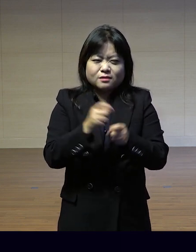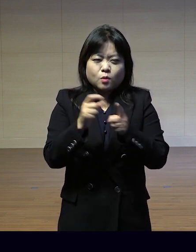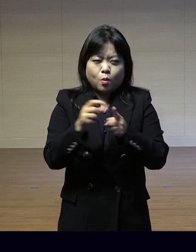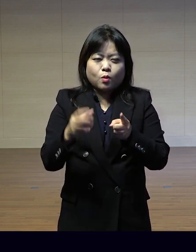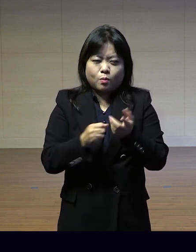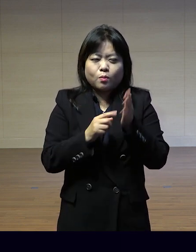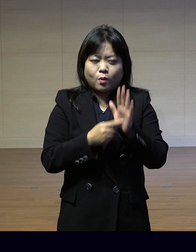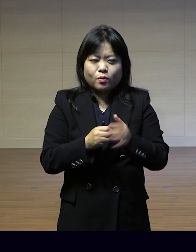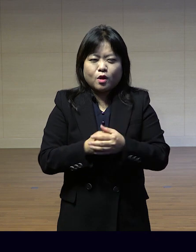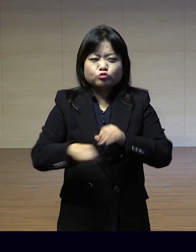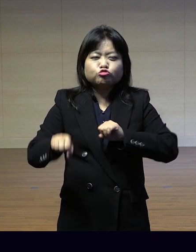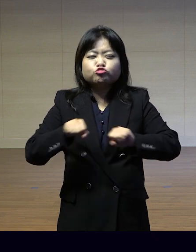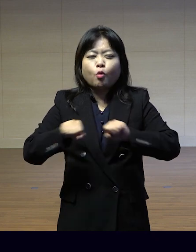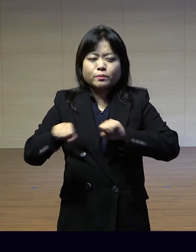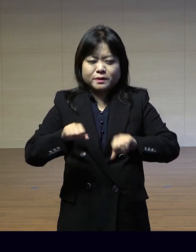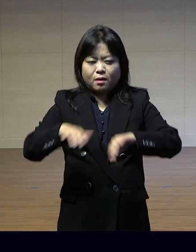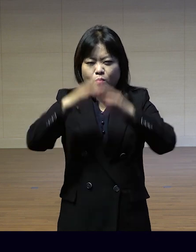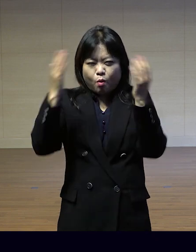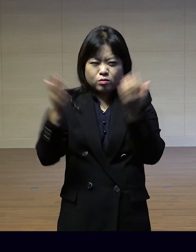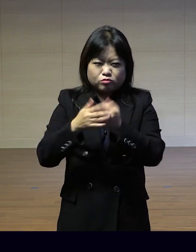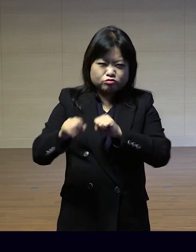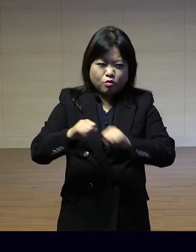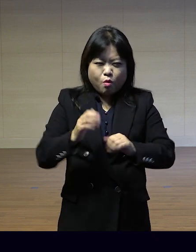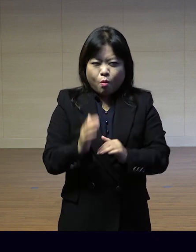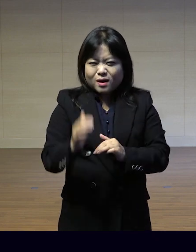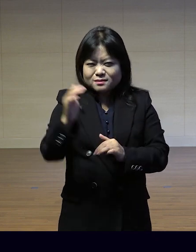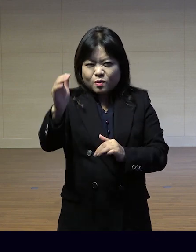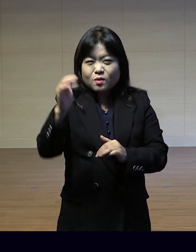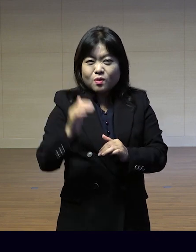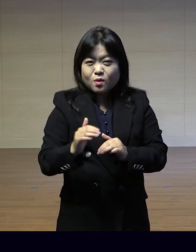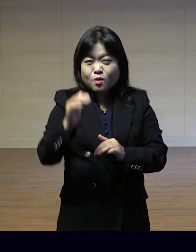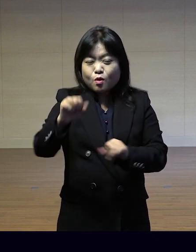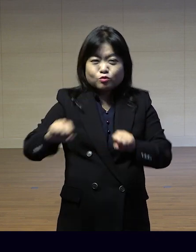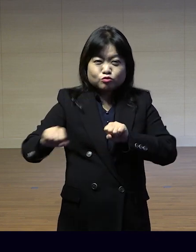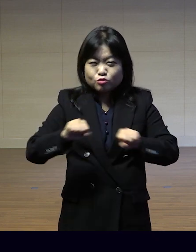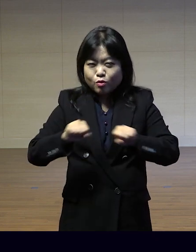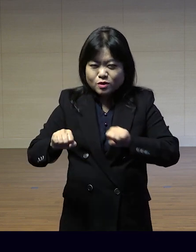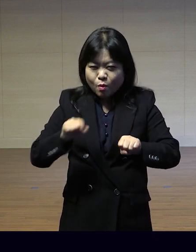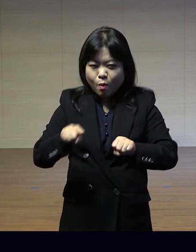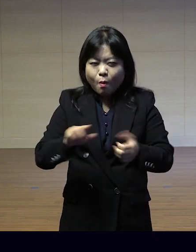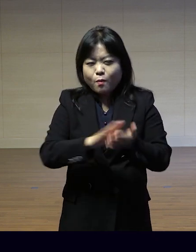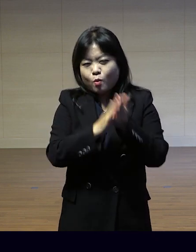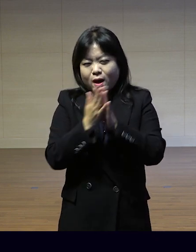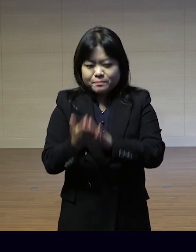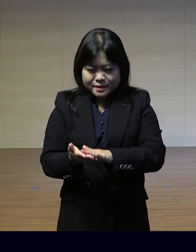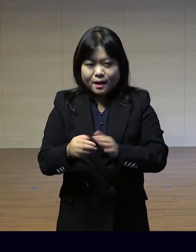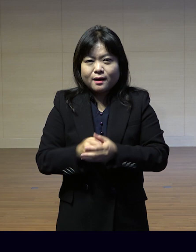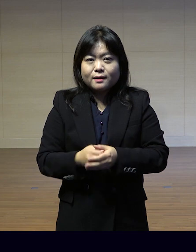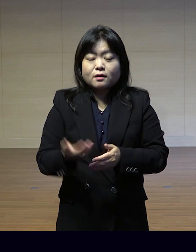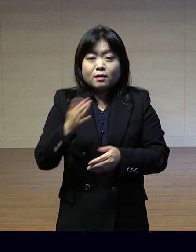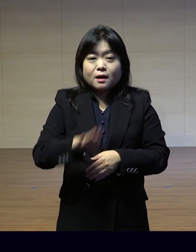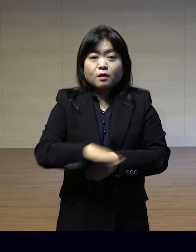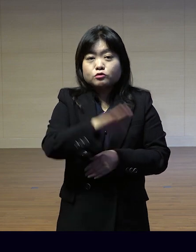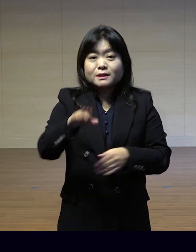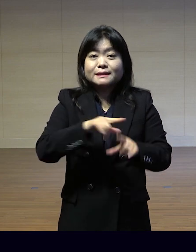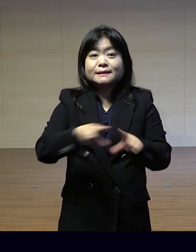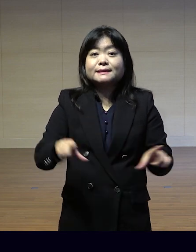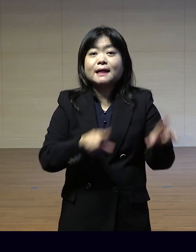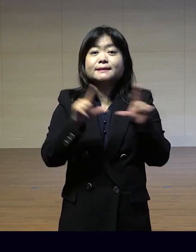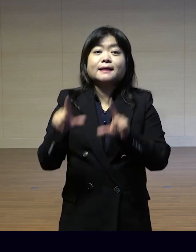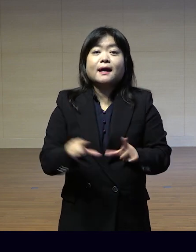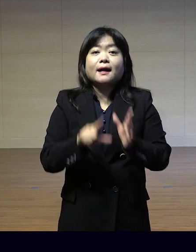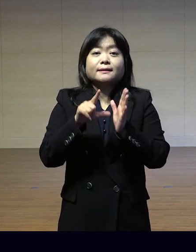하죠. 운동입니다. 모든 것들은 과정이고 운동이고 변화입니다. 그러나 우리는 일상을